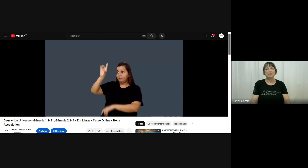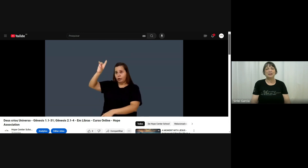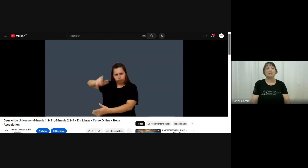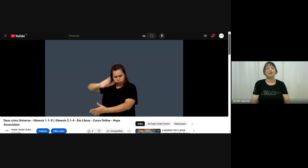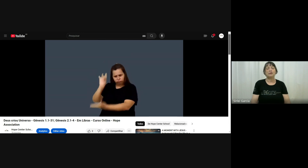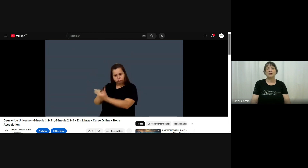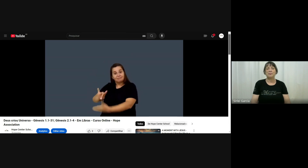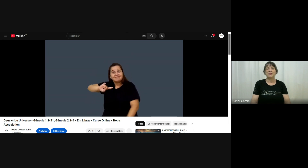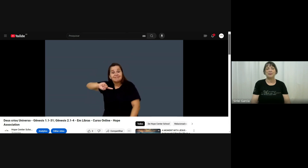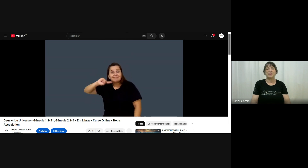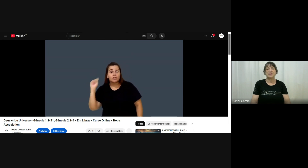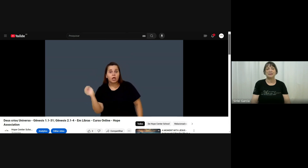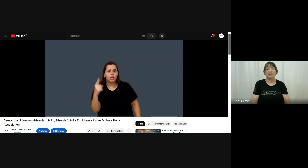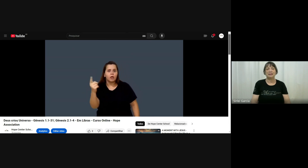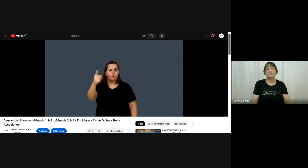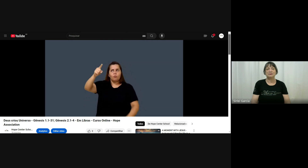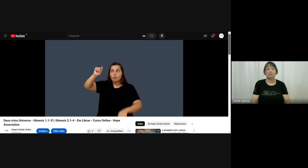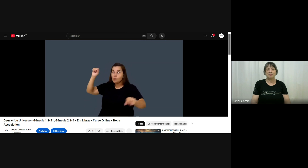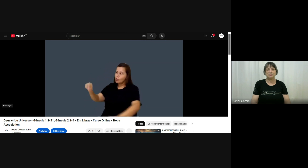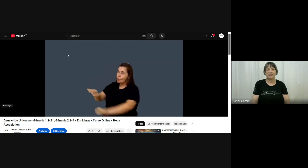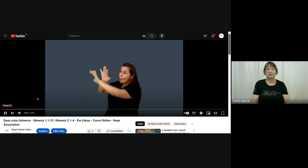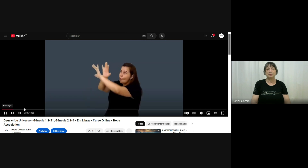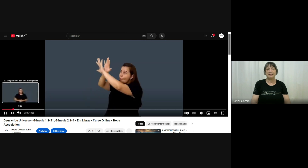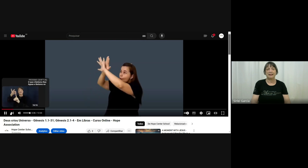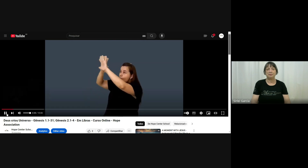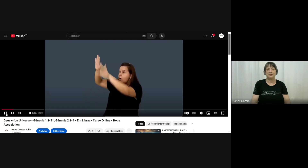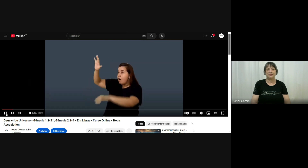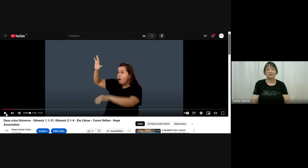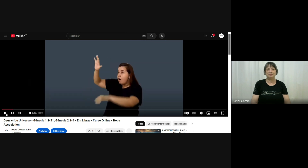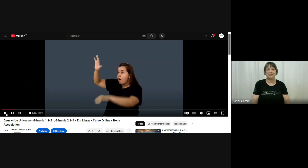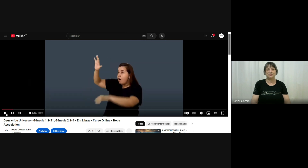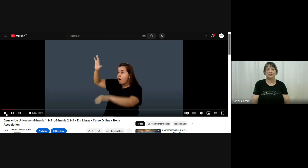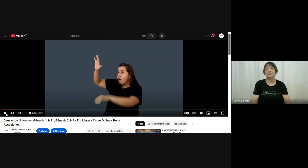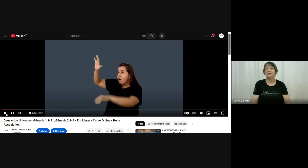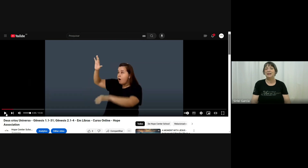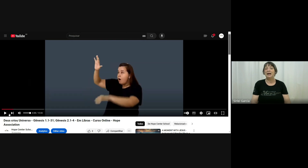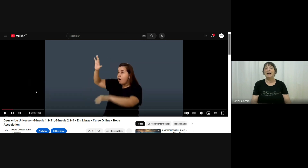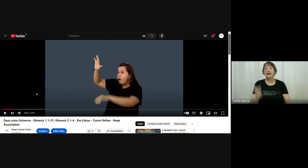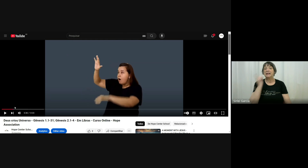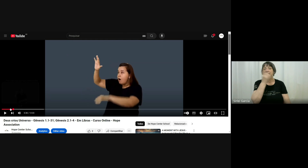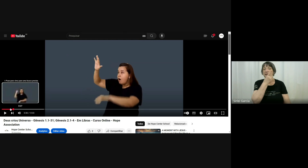Então, só um pouquinho, Marcelo, pode parar aí um pouquinho, parou.